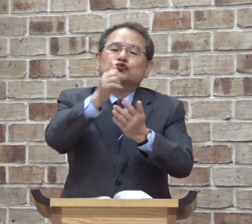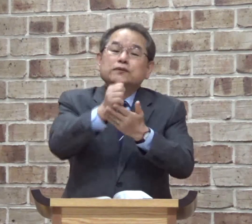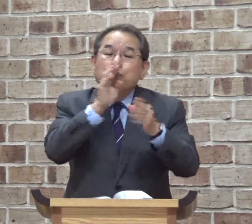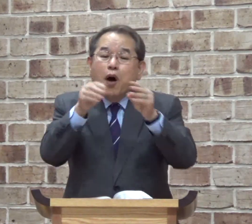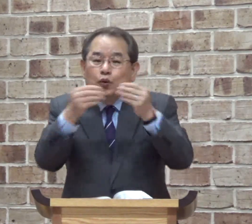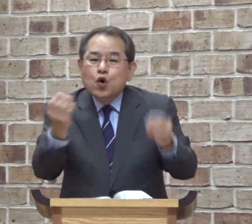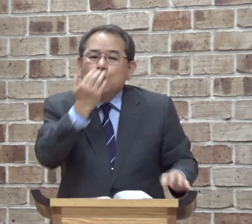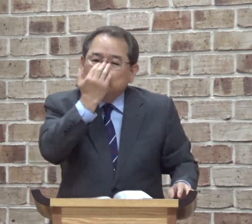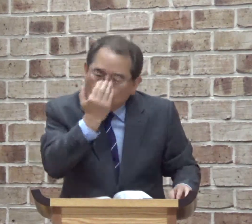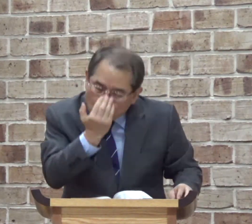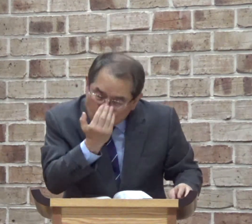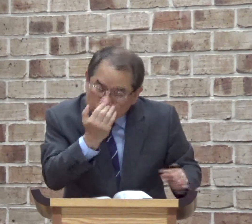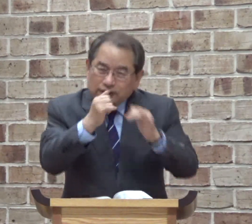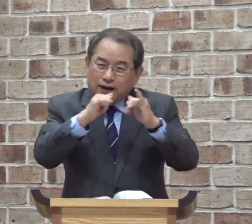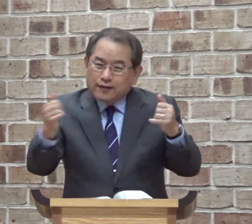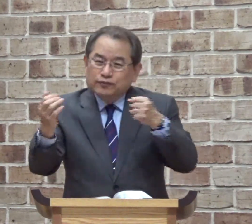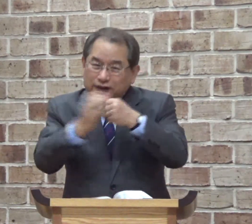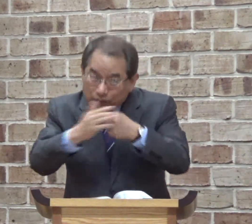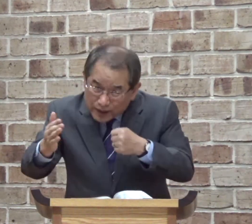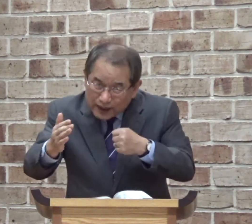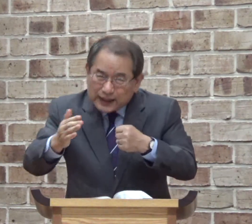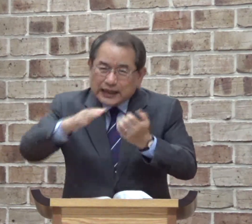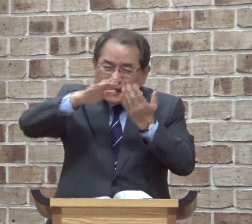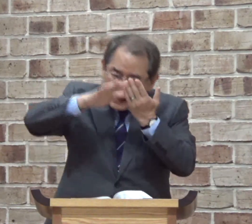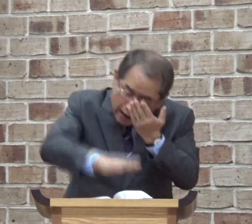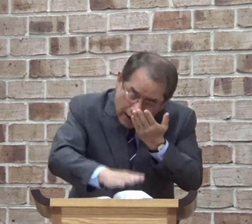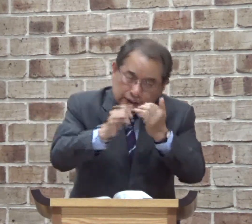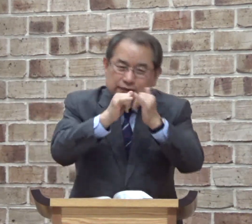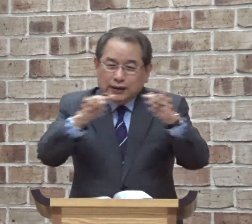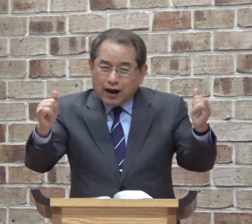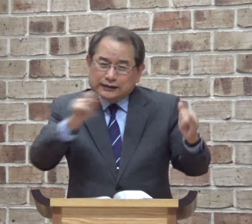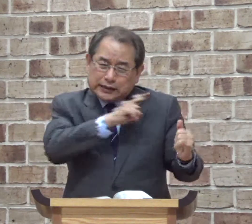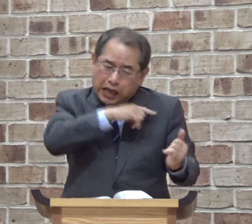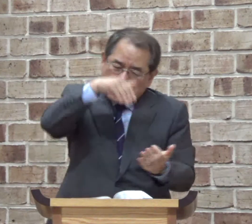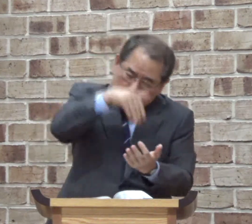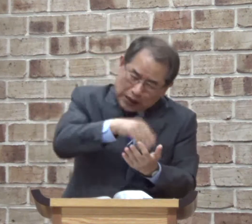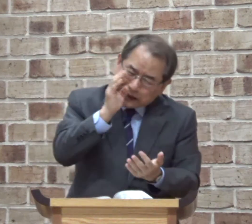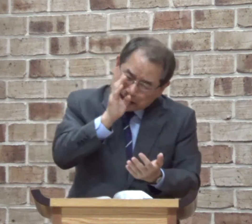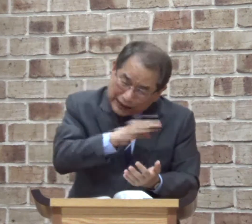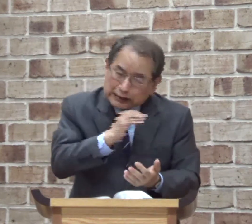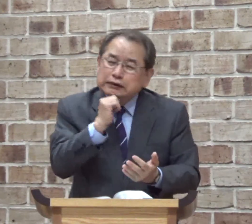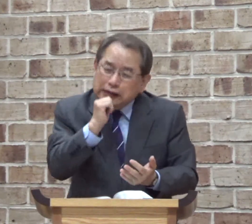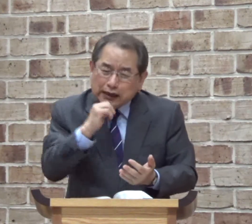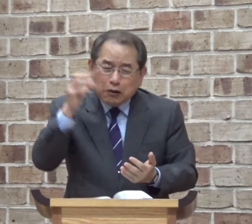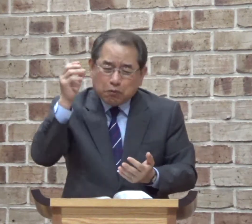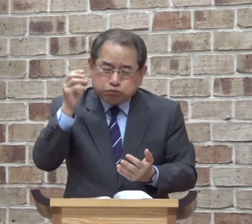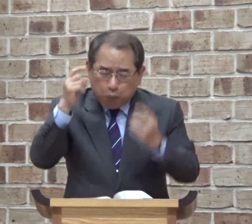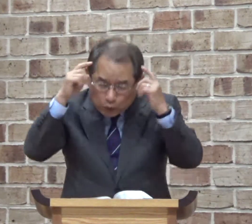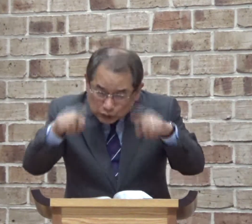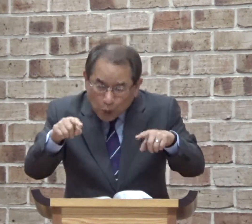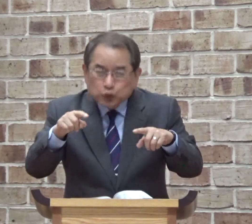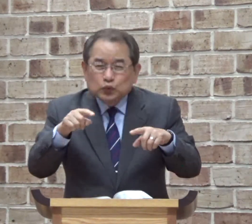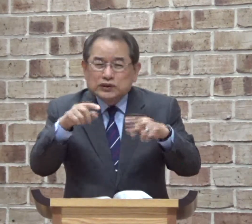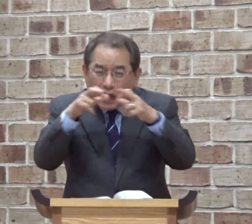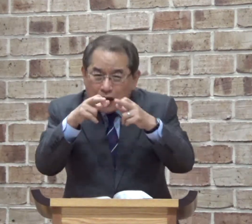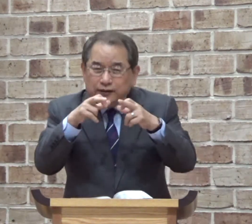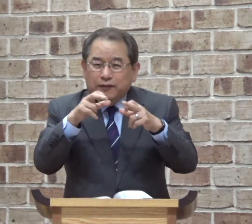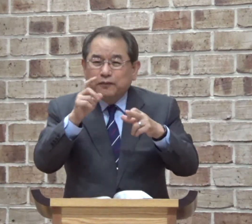예수님의 그 온유함으로 어리석은 자, 병든 자, 장애를 입은 자 예수님은 기꺼이 그들과 어울리셨습니다. 겸손한